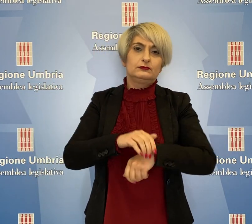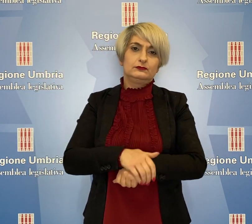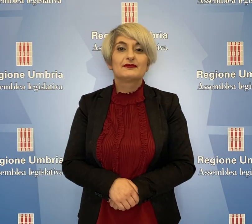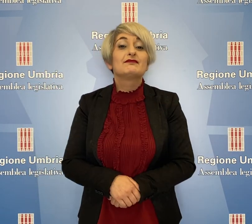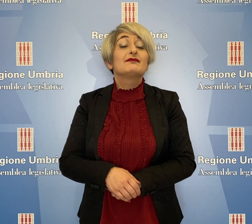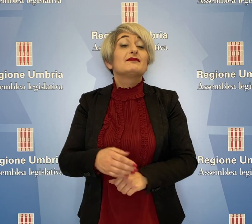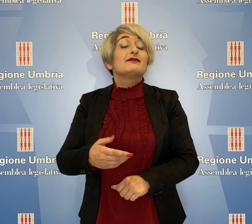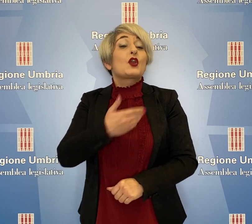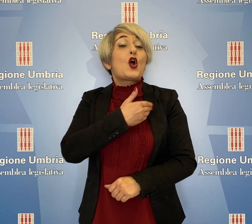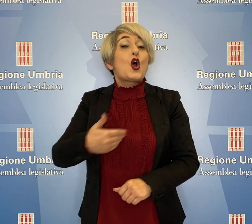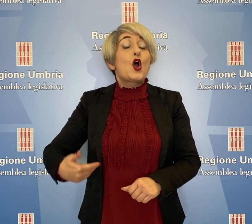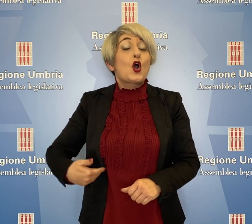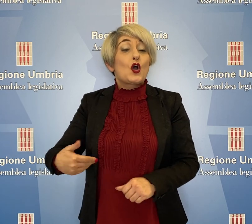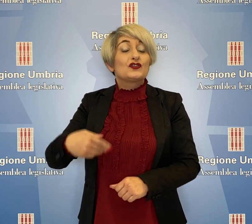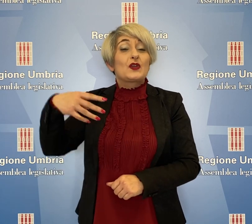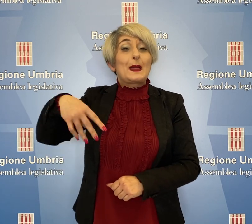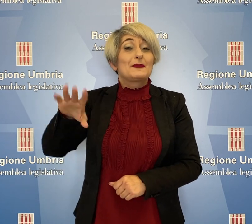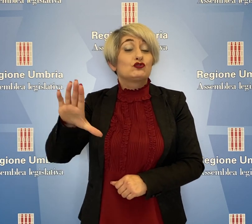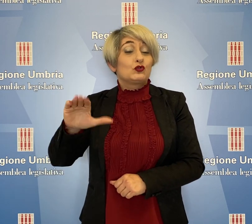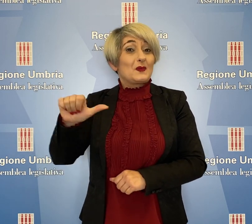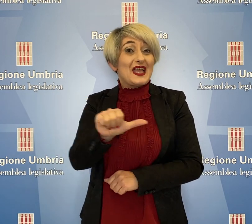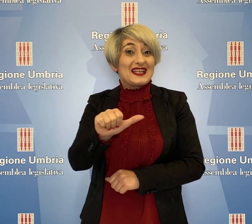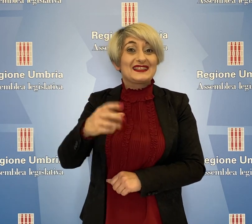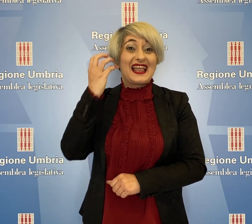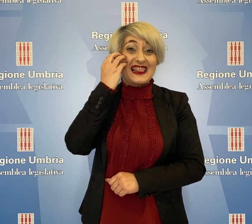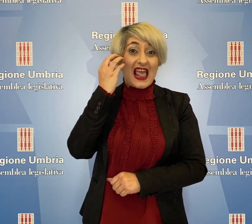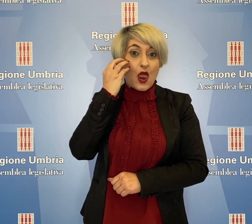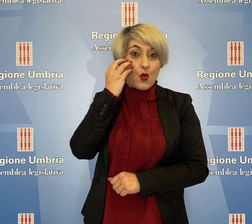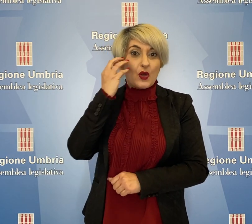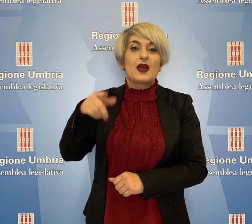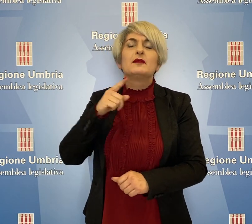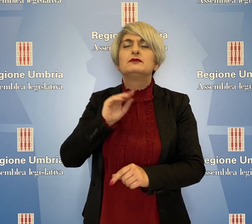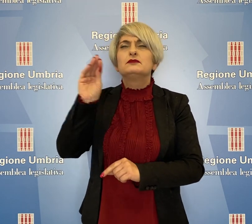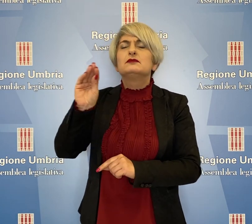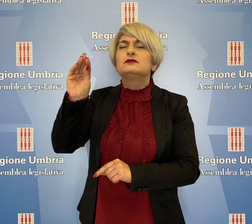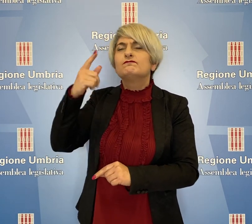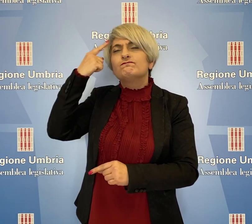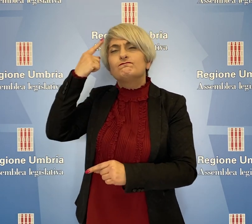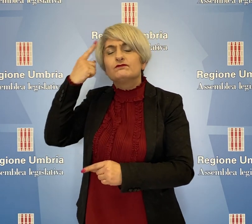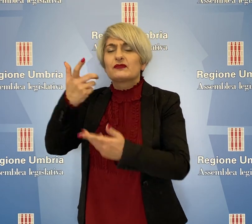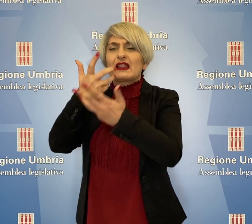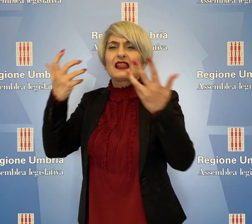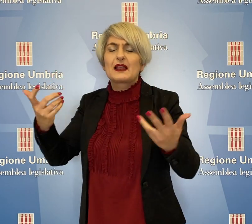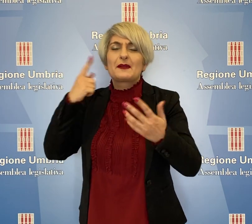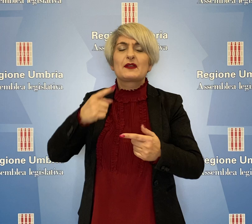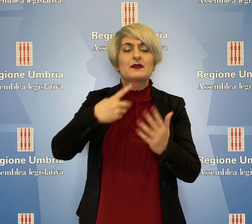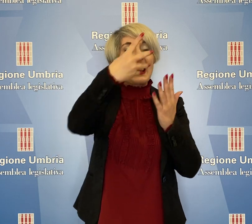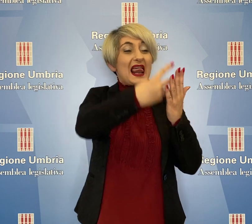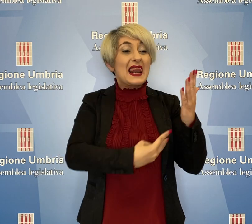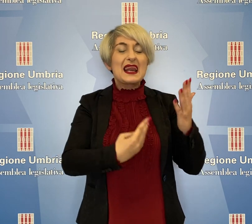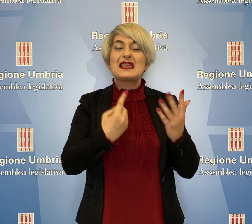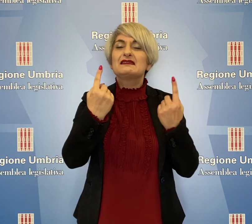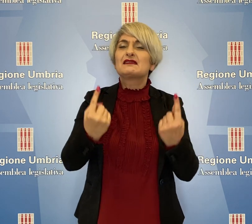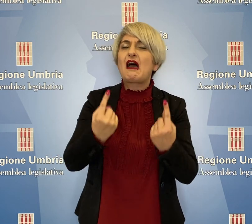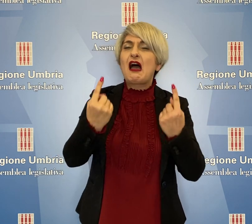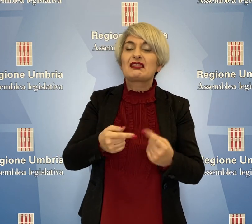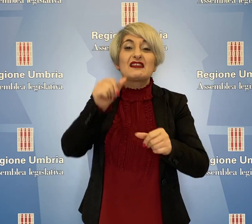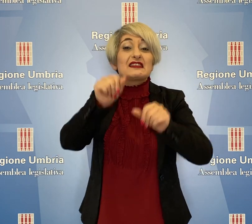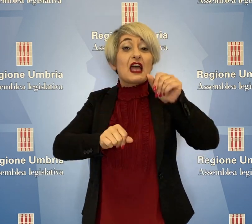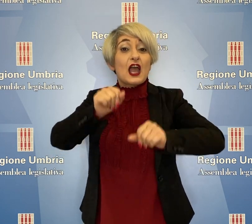thomas de luca del movimento 5 stelle ha chiesto chiarimenti sull'emergenza interventi in lista d'attesa relativi alla